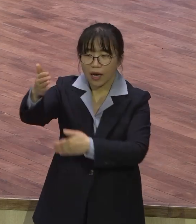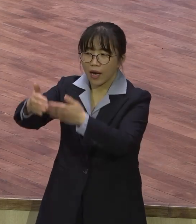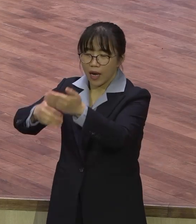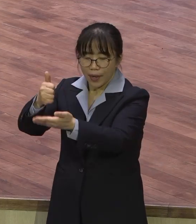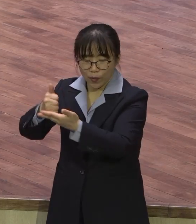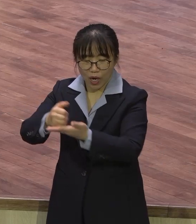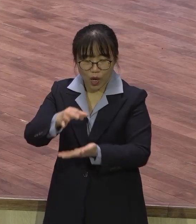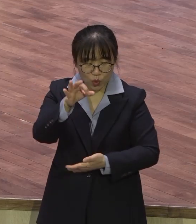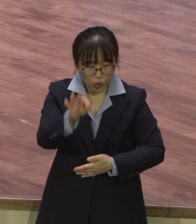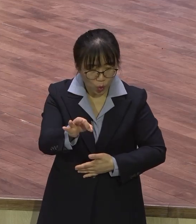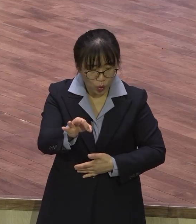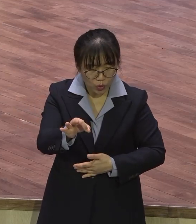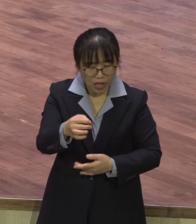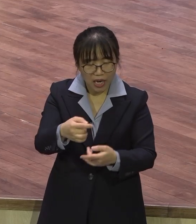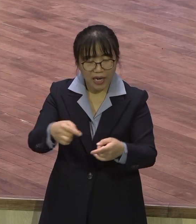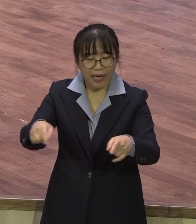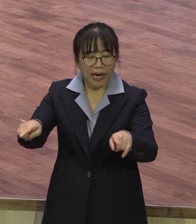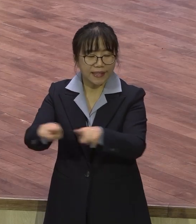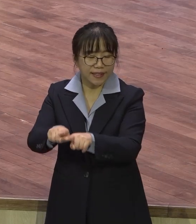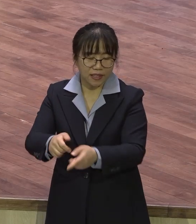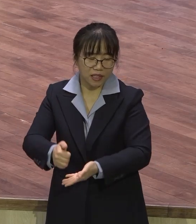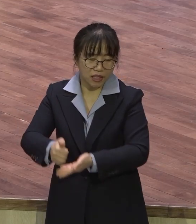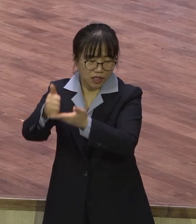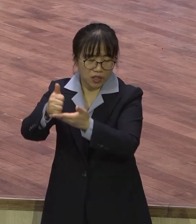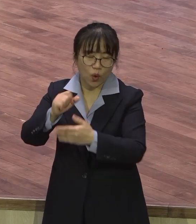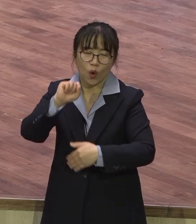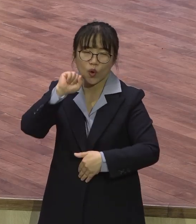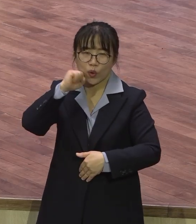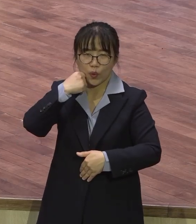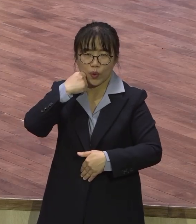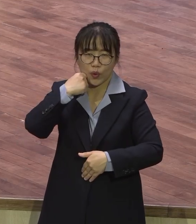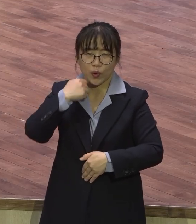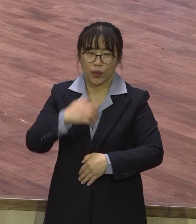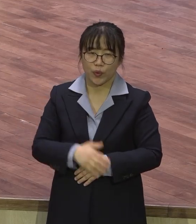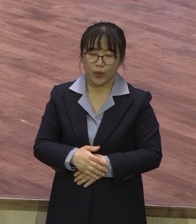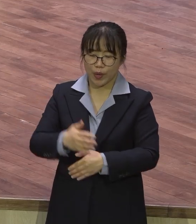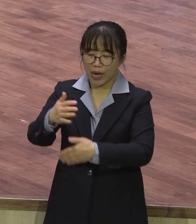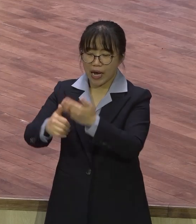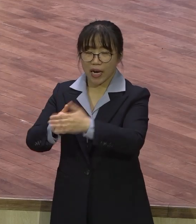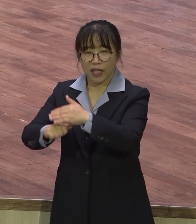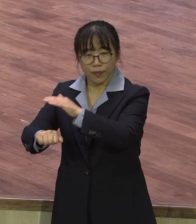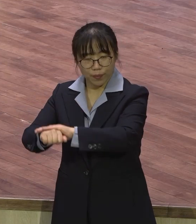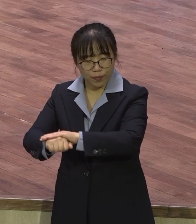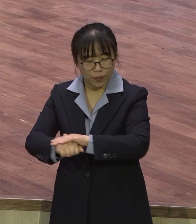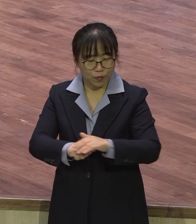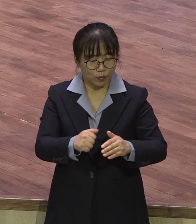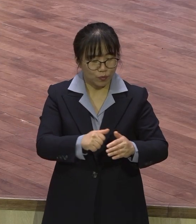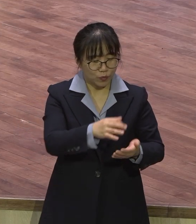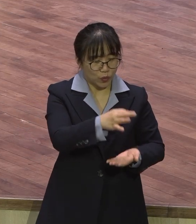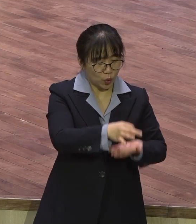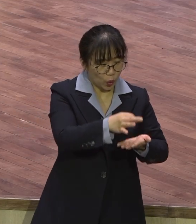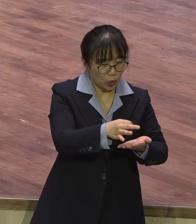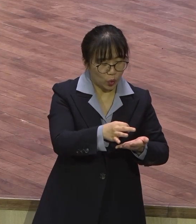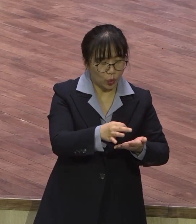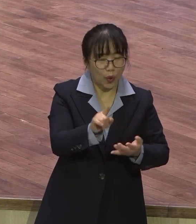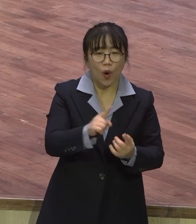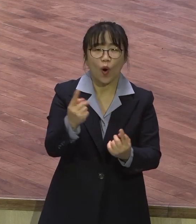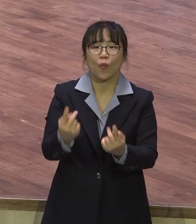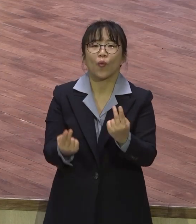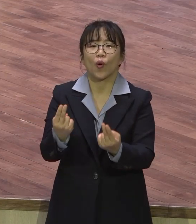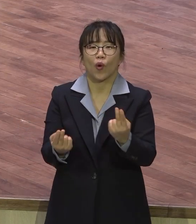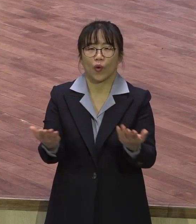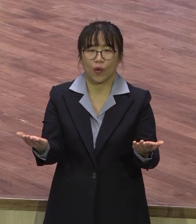이라 하나님과 물질 비교했습니다 하나님이냐 물질이냐 남편이냐